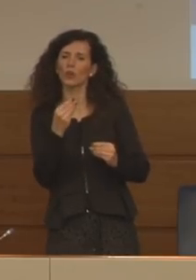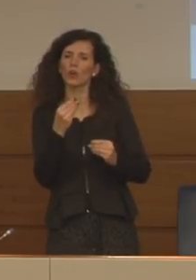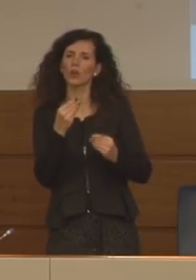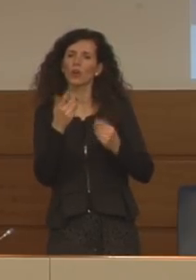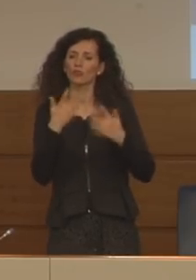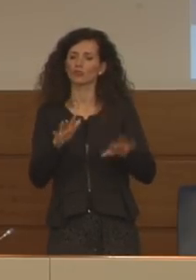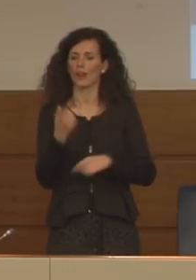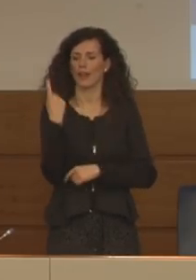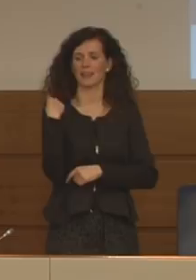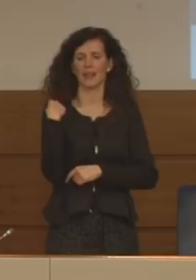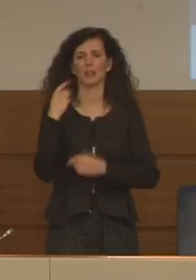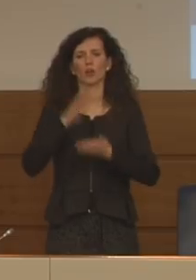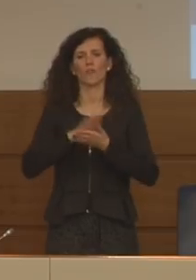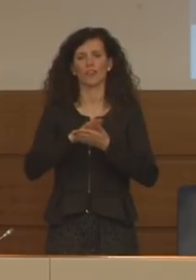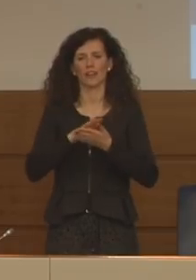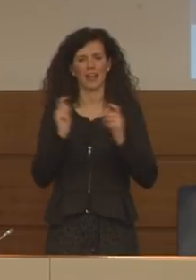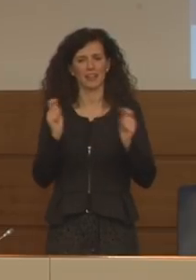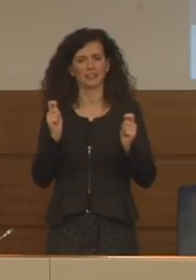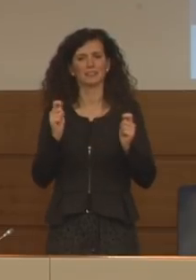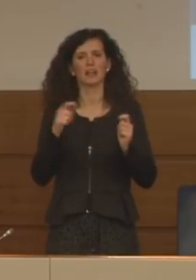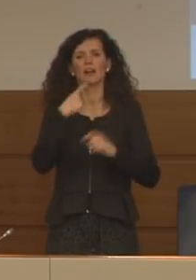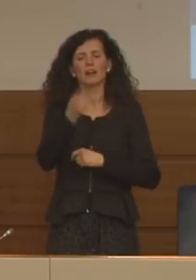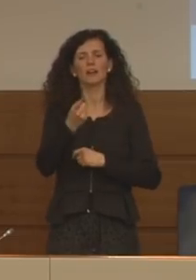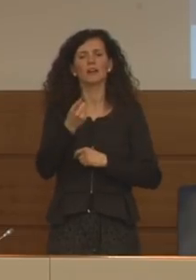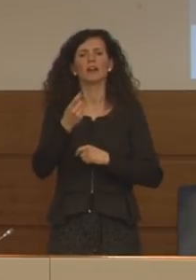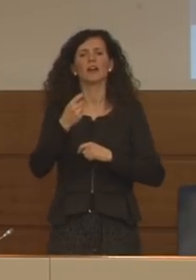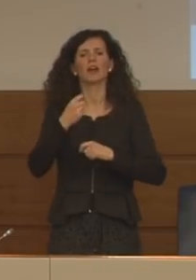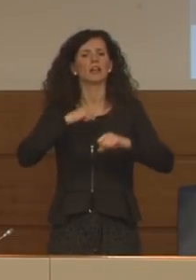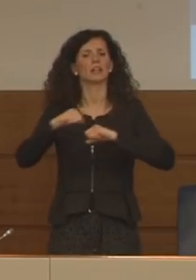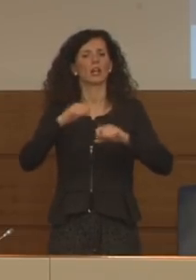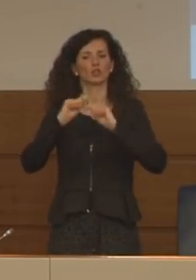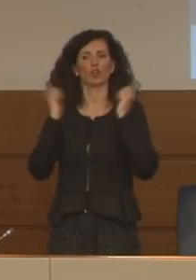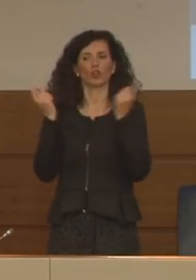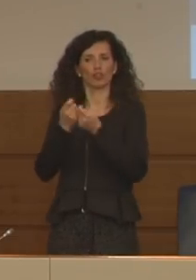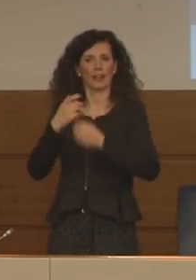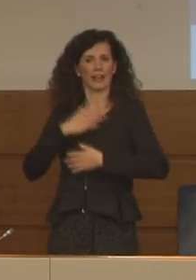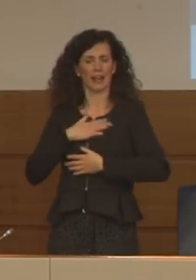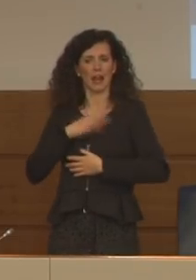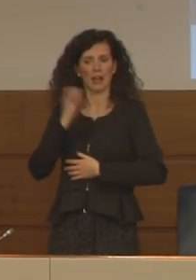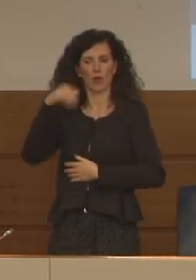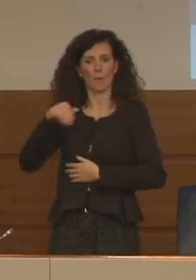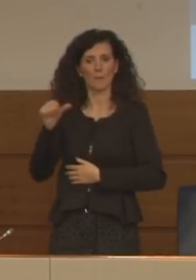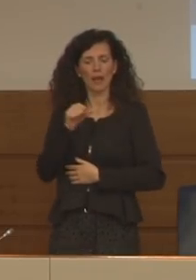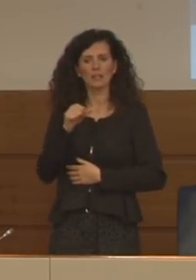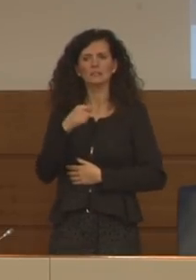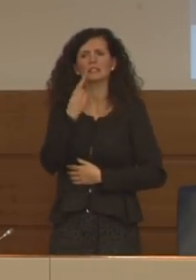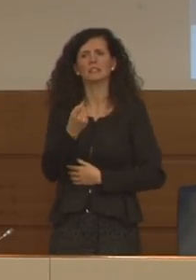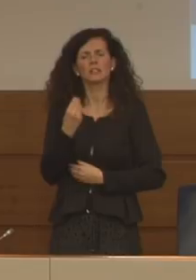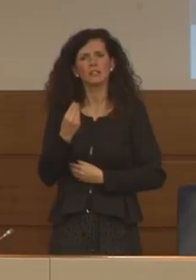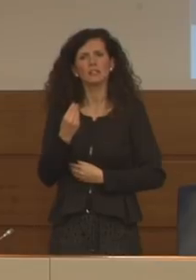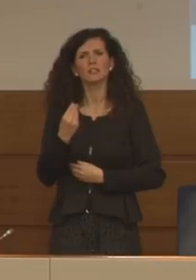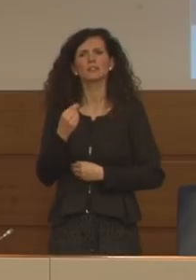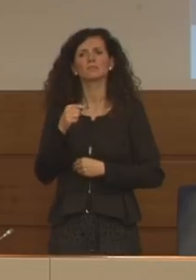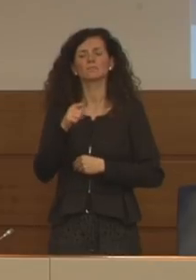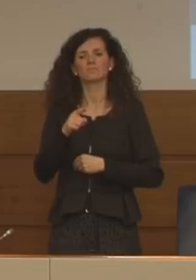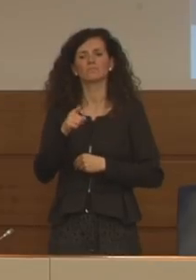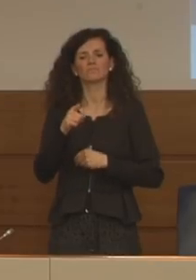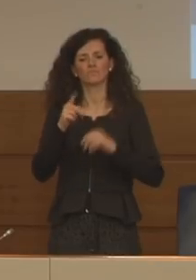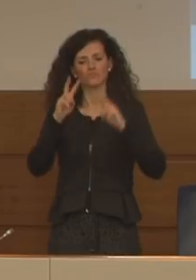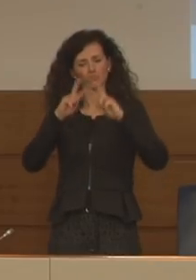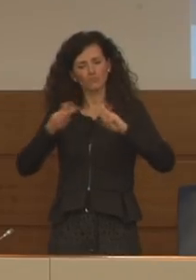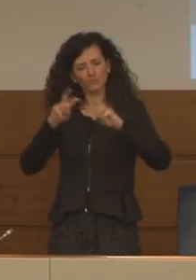in conferenza dal nostro direttore generale tedros riguardo alla amplificazione della diagnostica